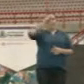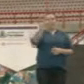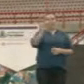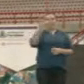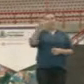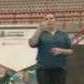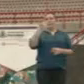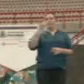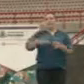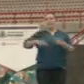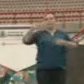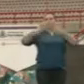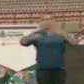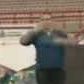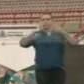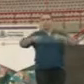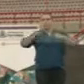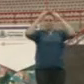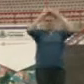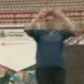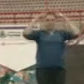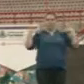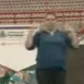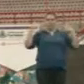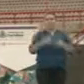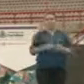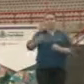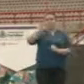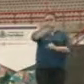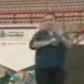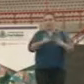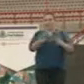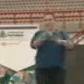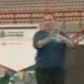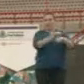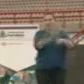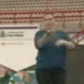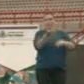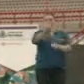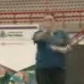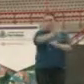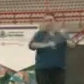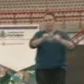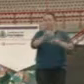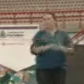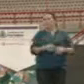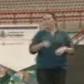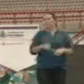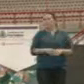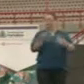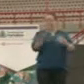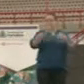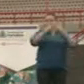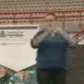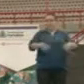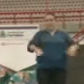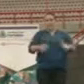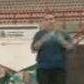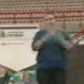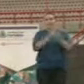Papa para ele se tornar o chefe da própria igreja. Inclusive com uma desculpa bem banal, né? Que ele queria se separar da esposa dele para ter